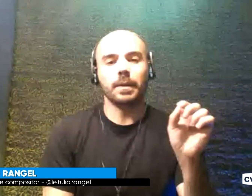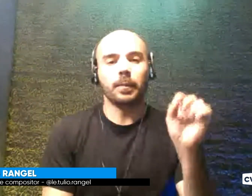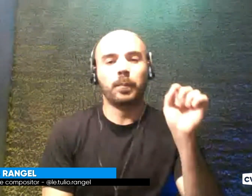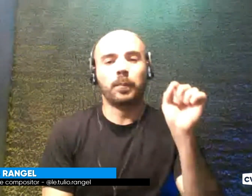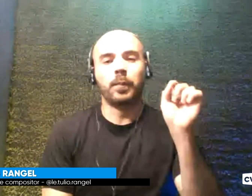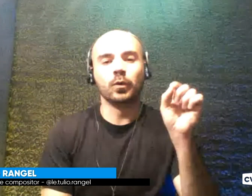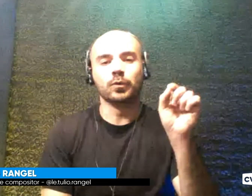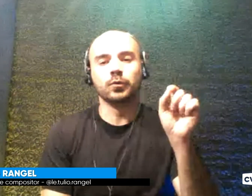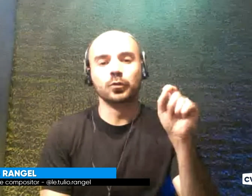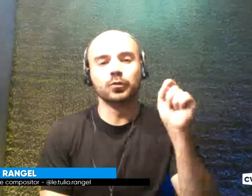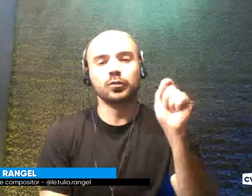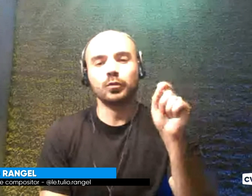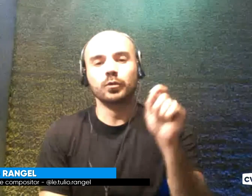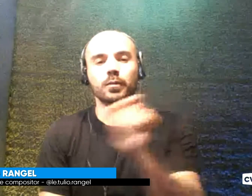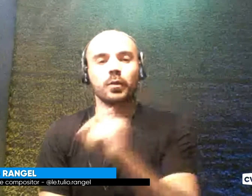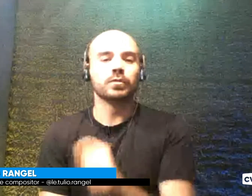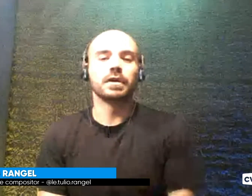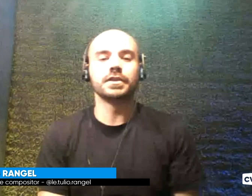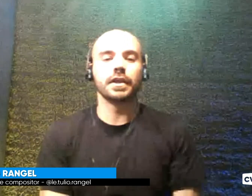.tulio.rangel